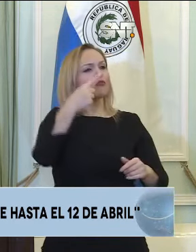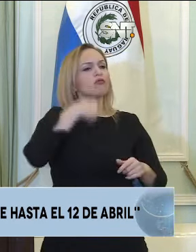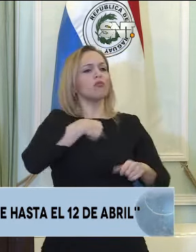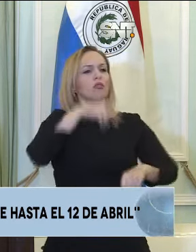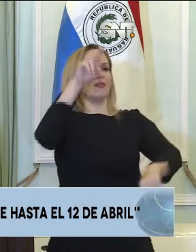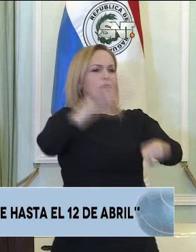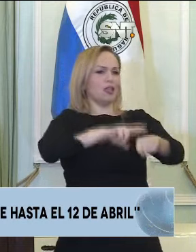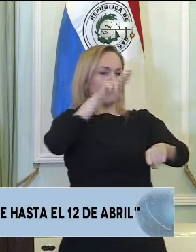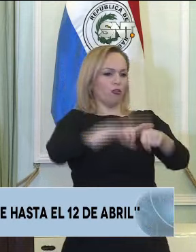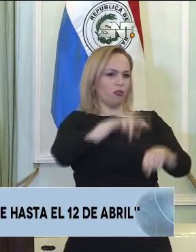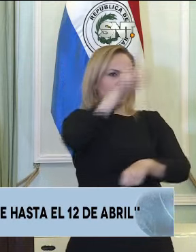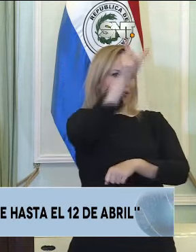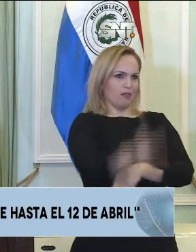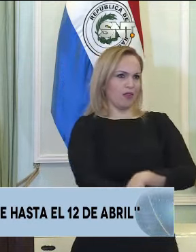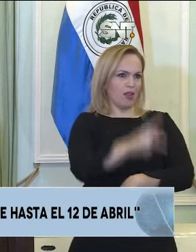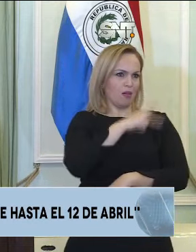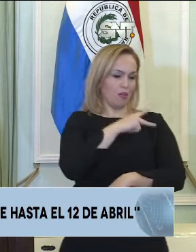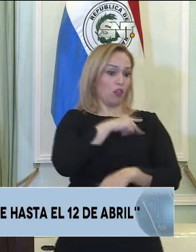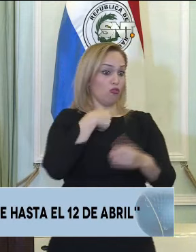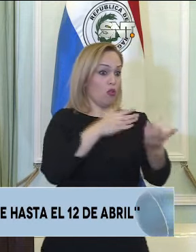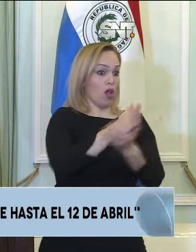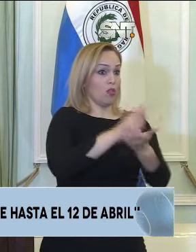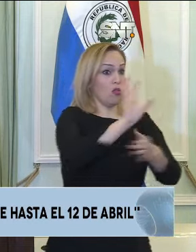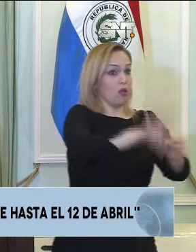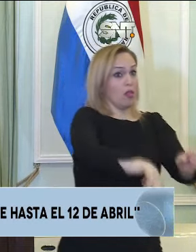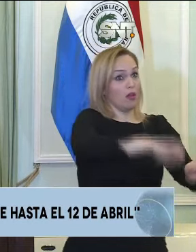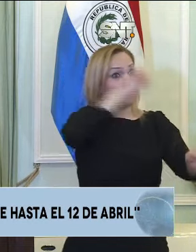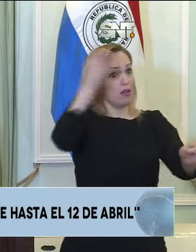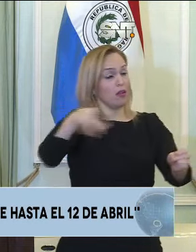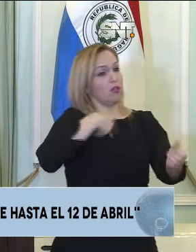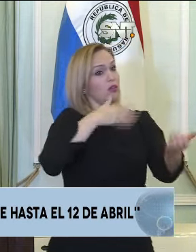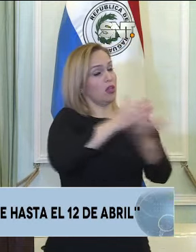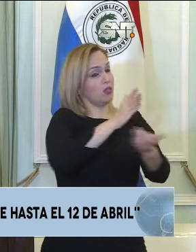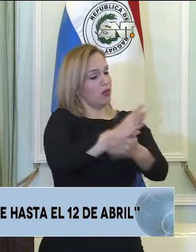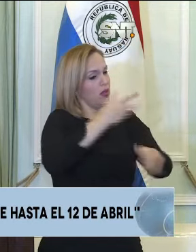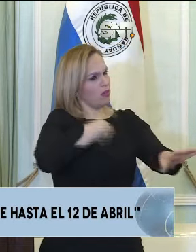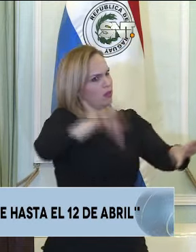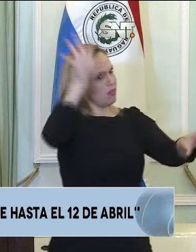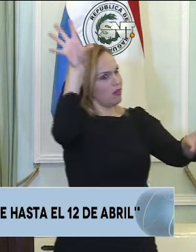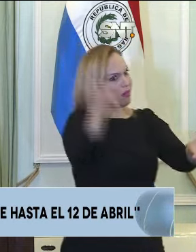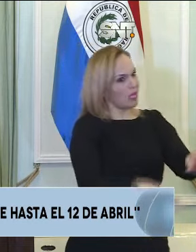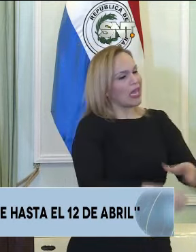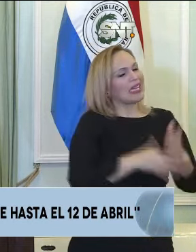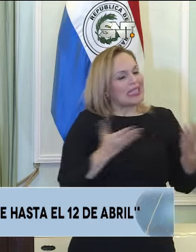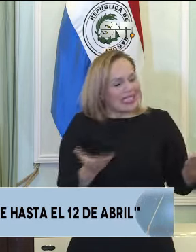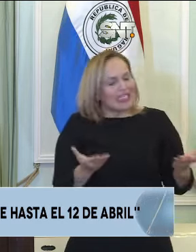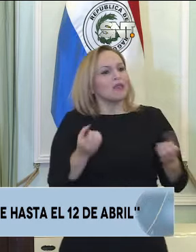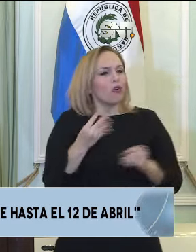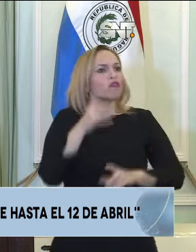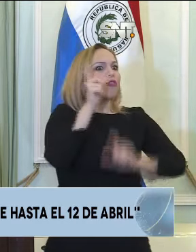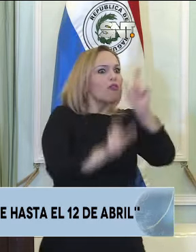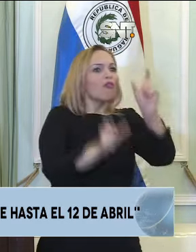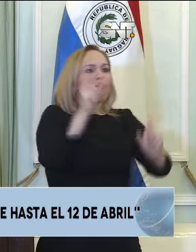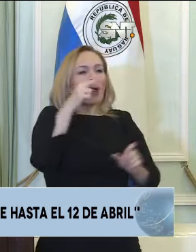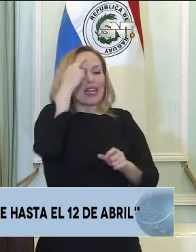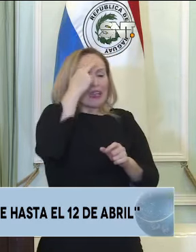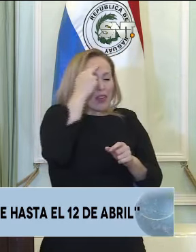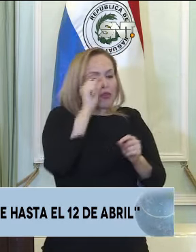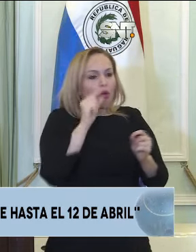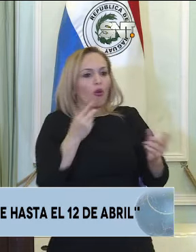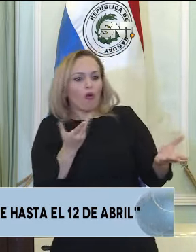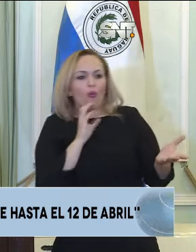al transporte de la persona para hacer problemas. Entonces, en ese sentido, aquí están exceptuados aquellos que tienen